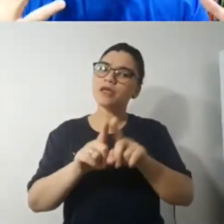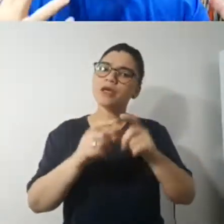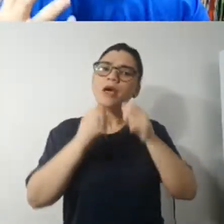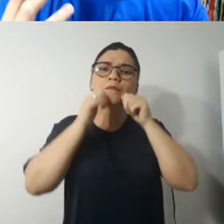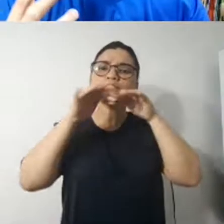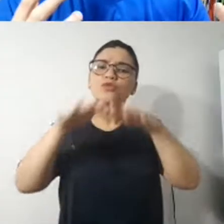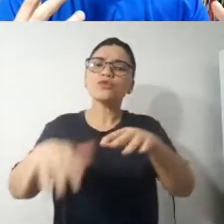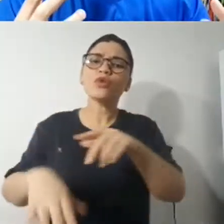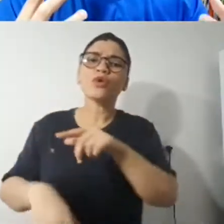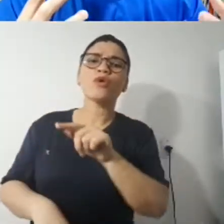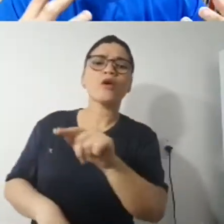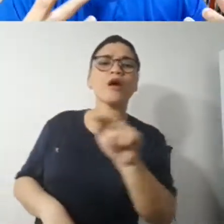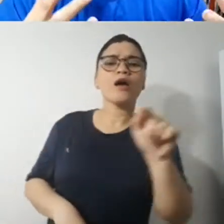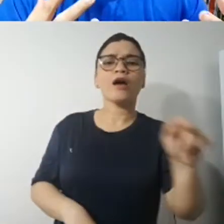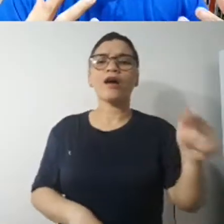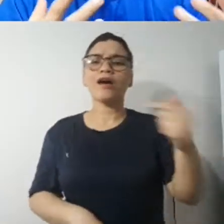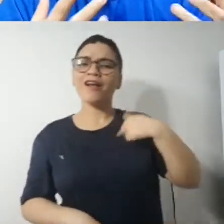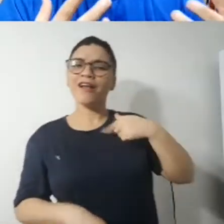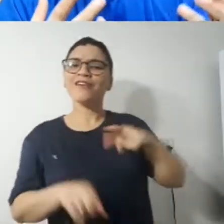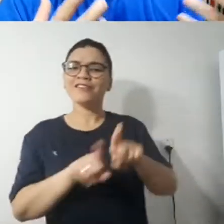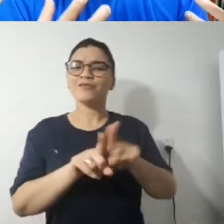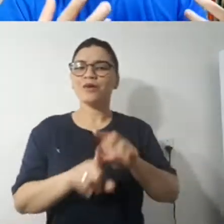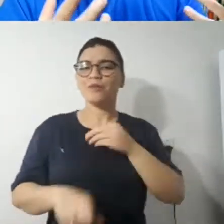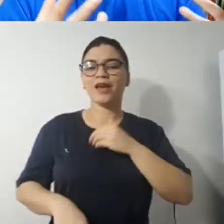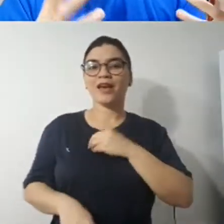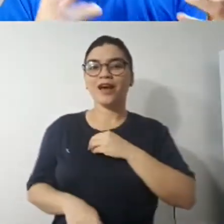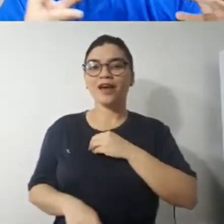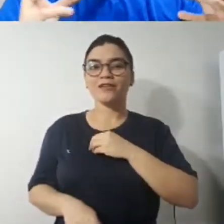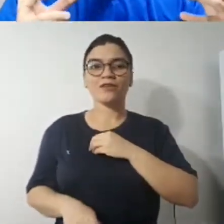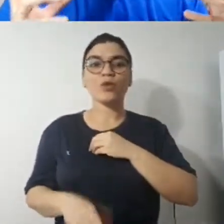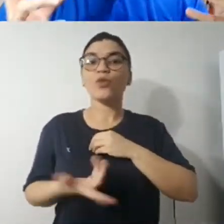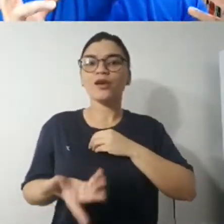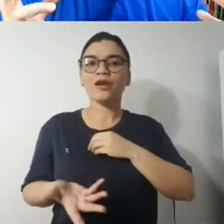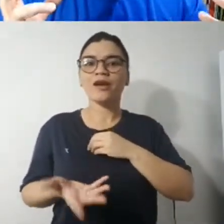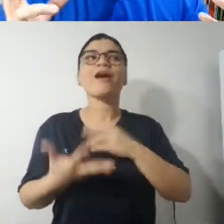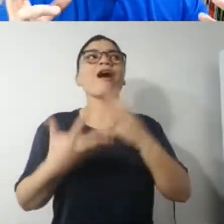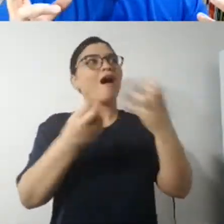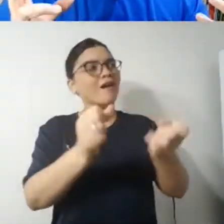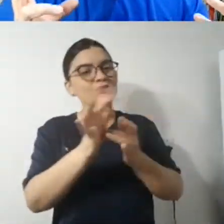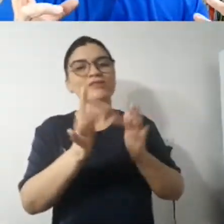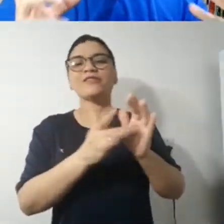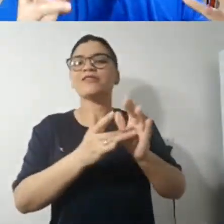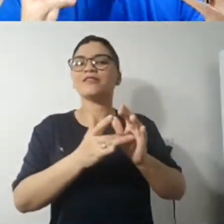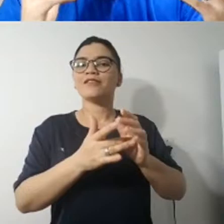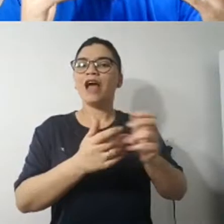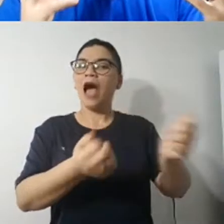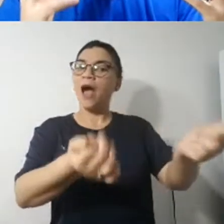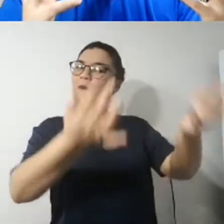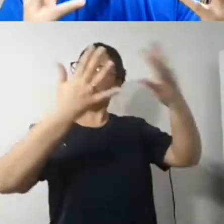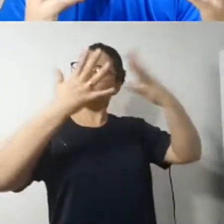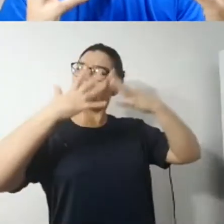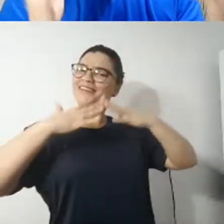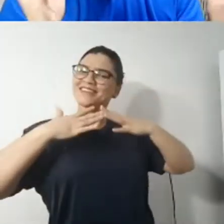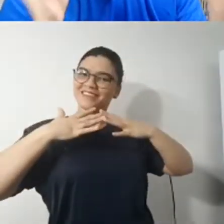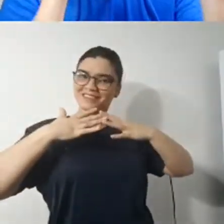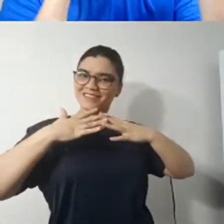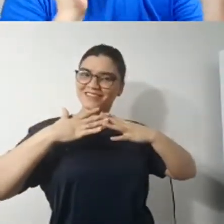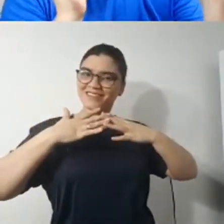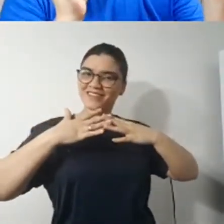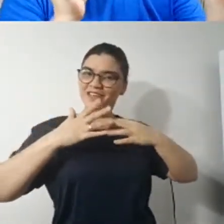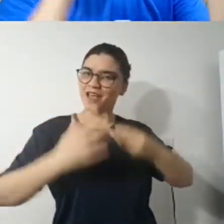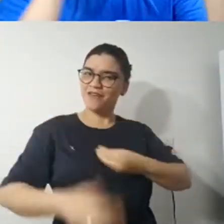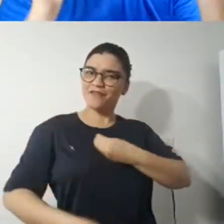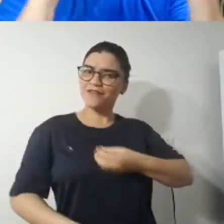grande lição é que nós precisamos refletir a Cristo em todas as circunstâncias. Nós devemos ser canais de